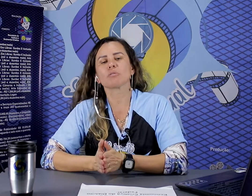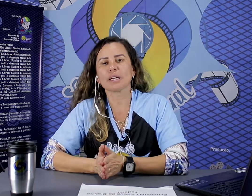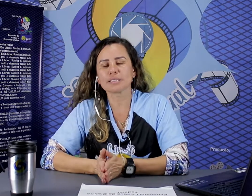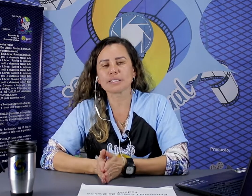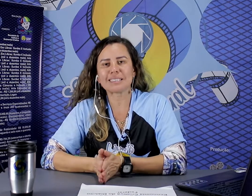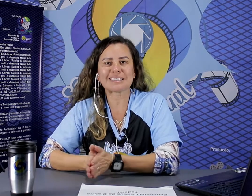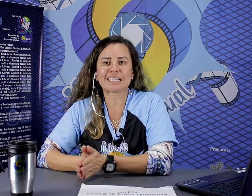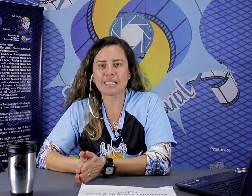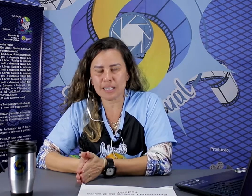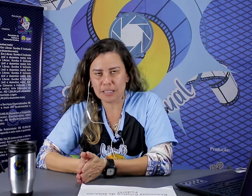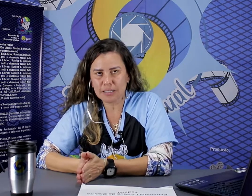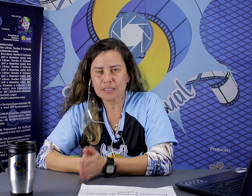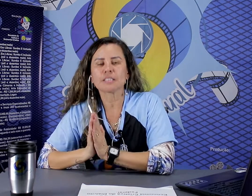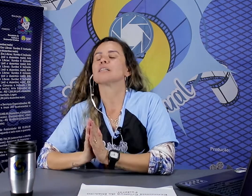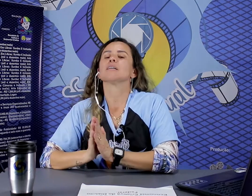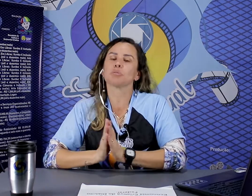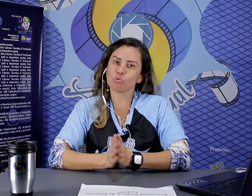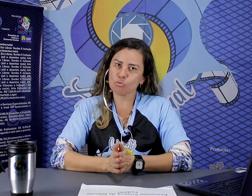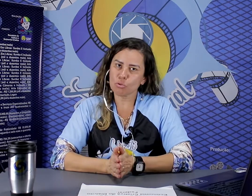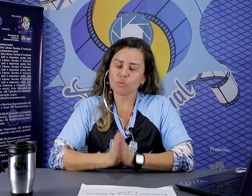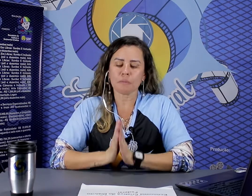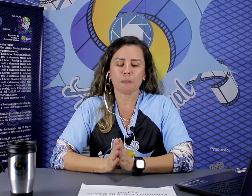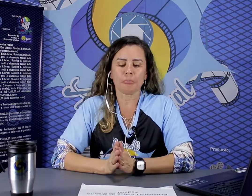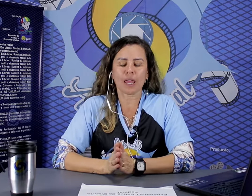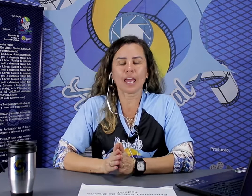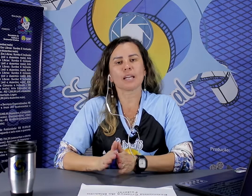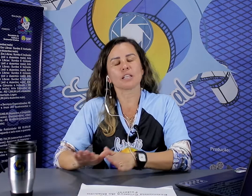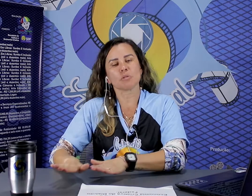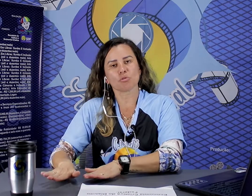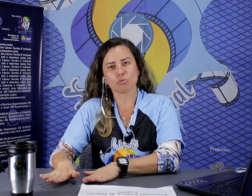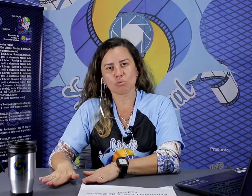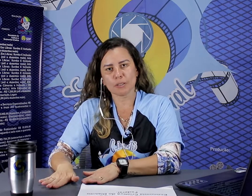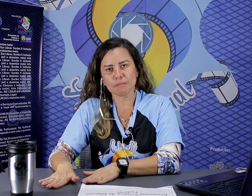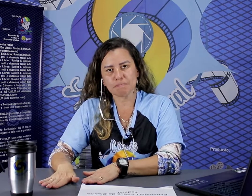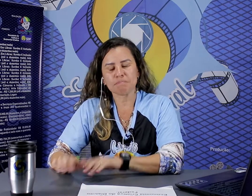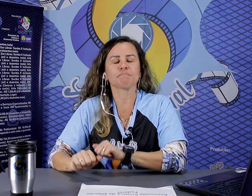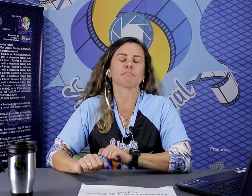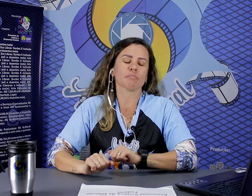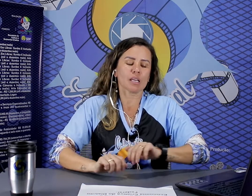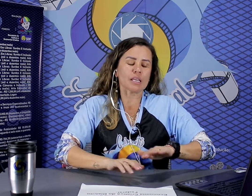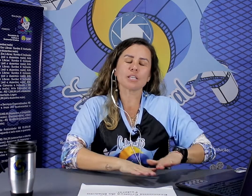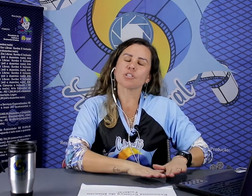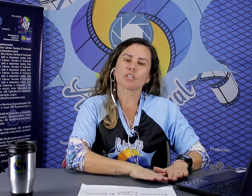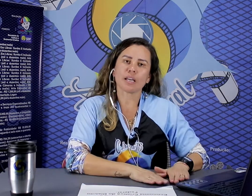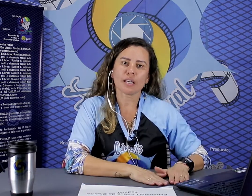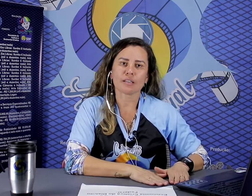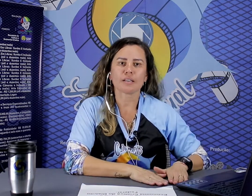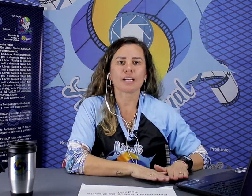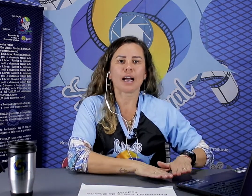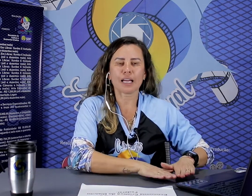portuguesa escrita para o surdo, ela tem uma estrutura e a gente tem a